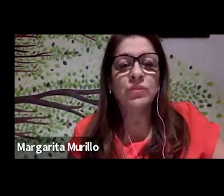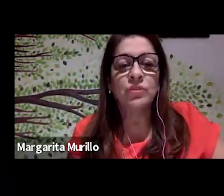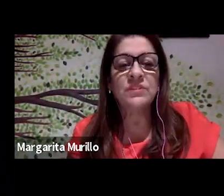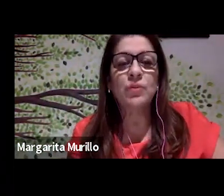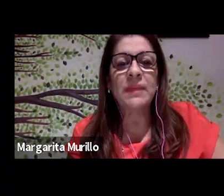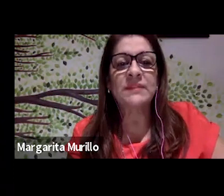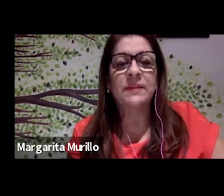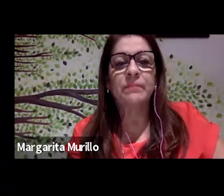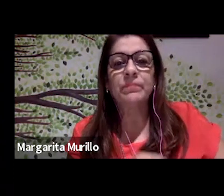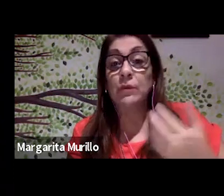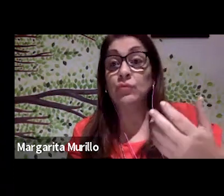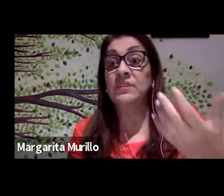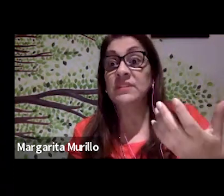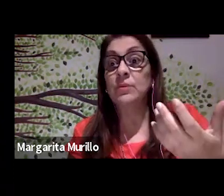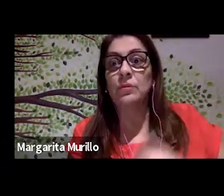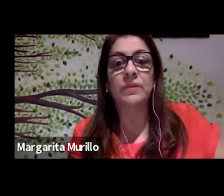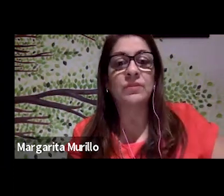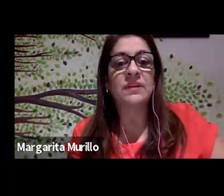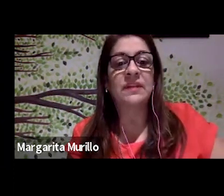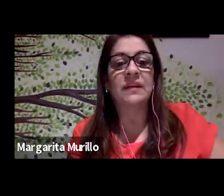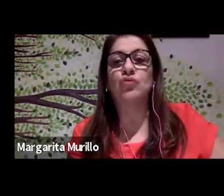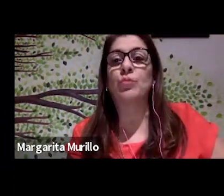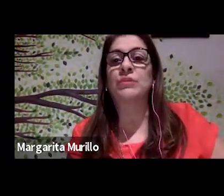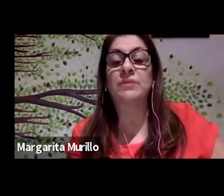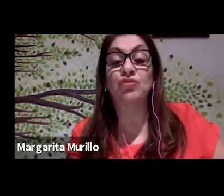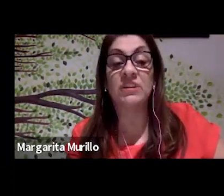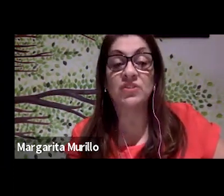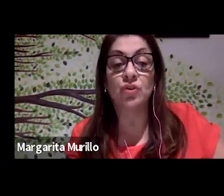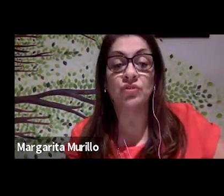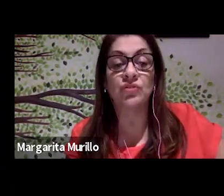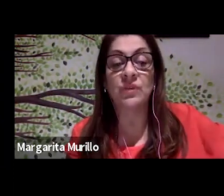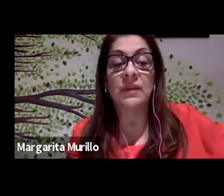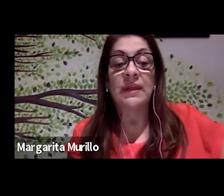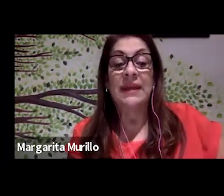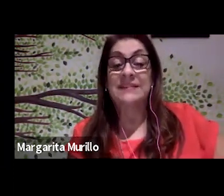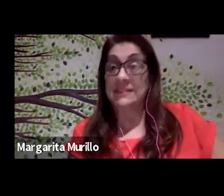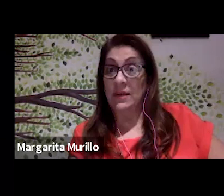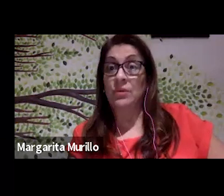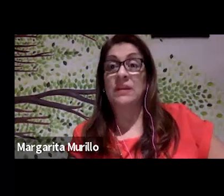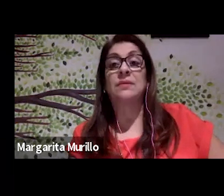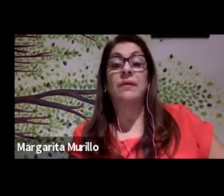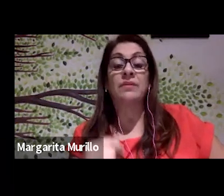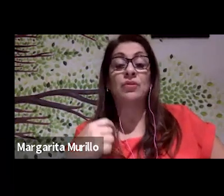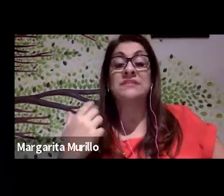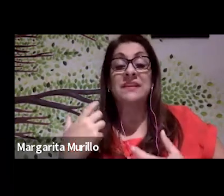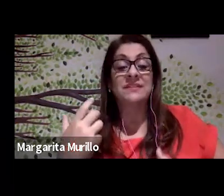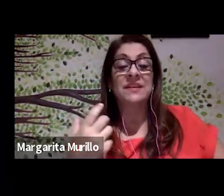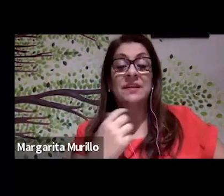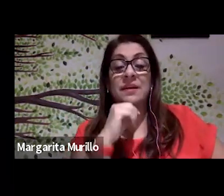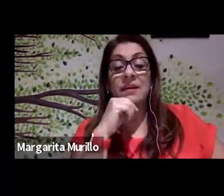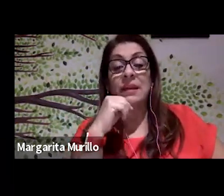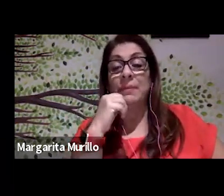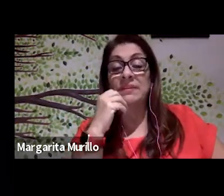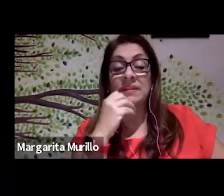luego entonces comienzan el uso excesivo de los medios digitales los comportamientos riesgosos el sexteo que les hablaba yo el